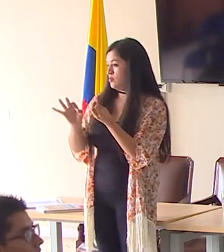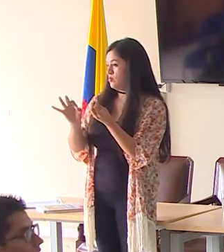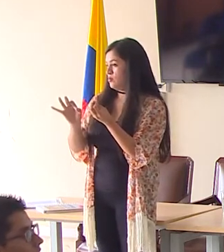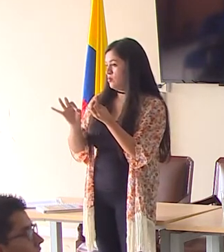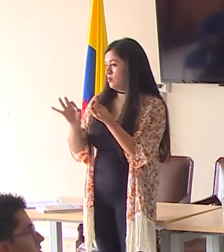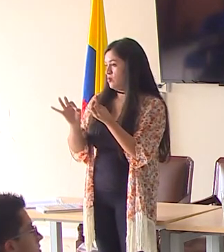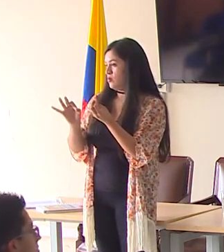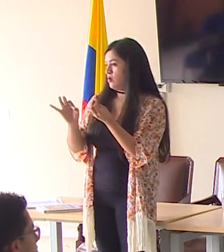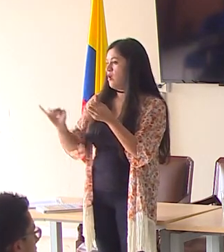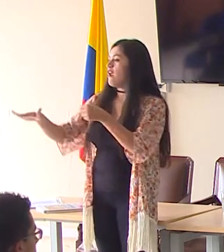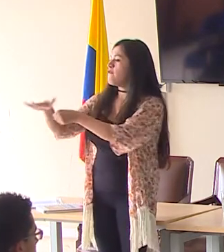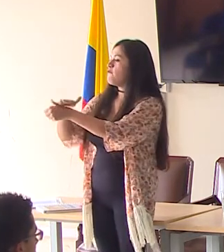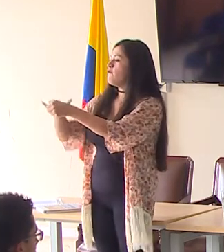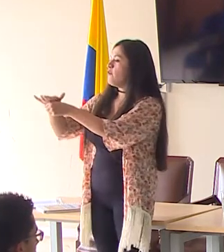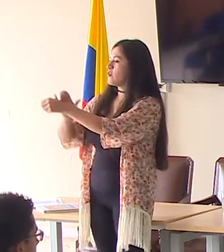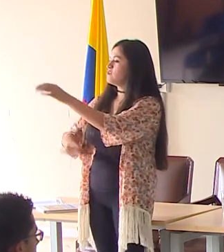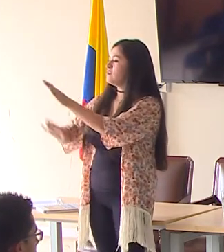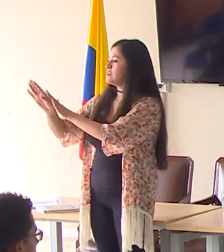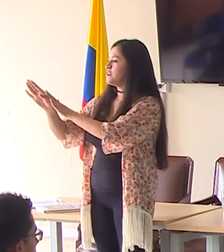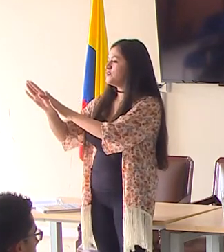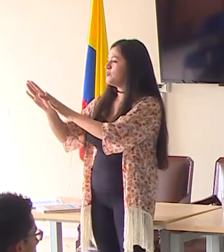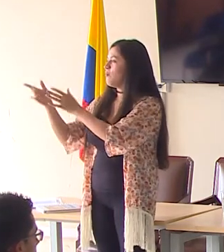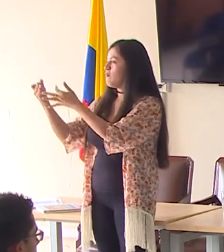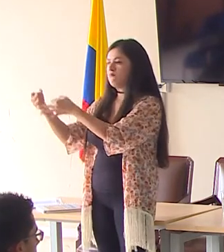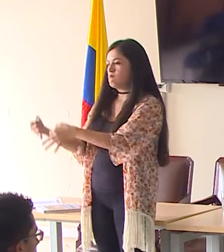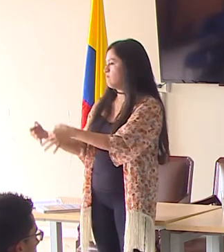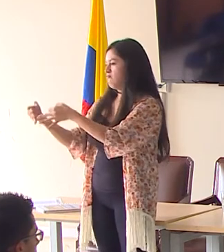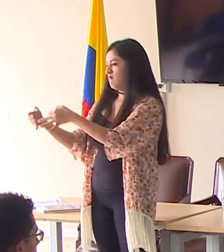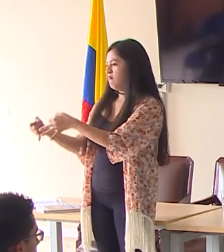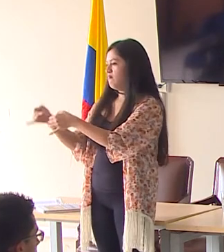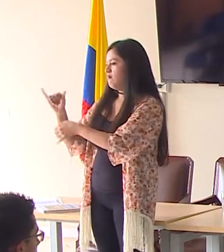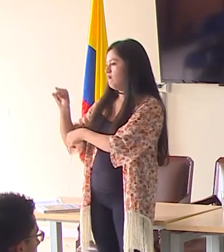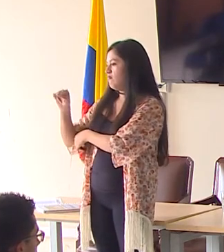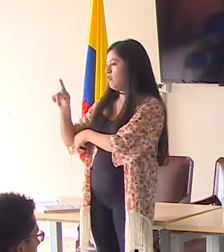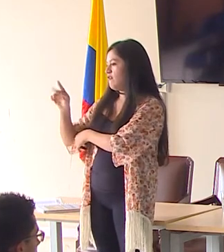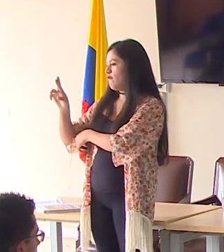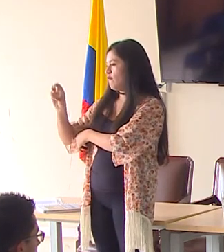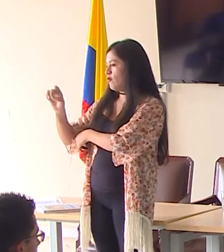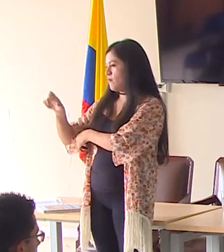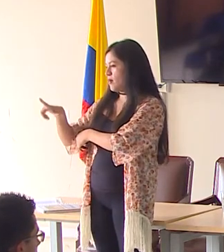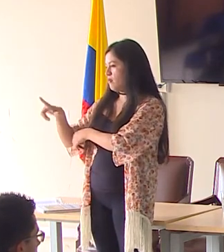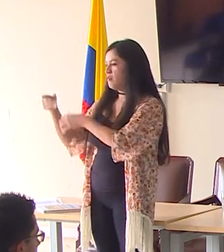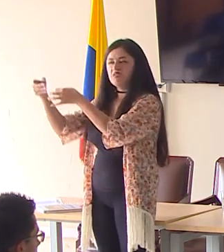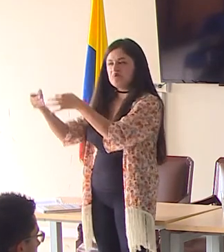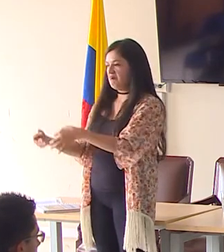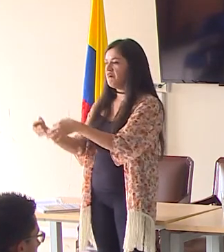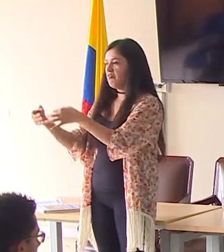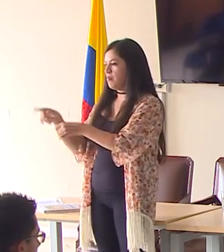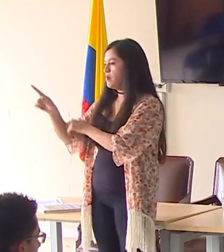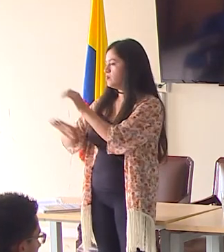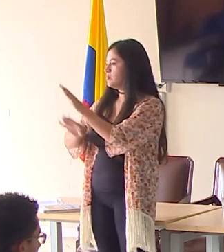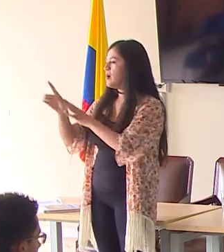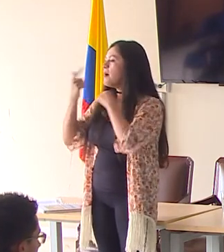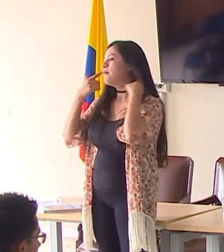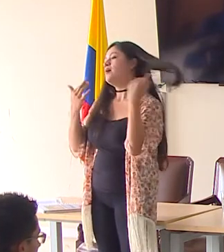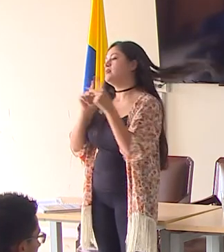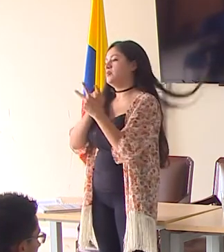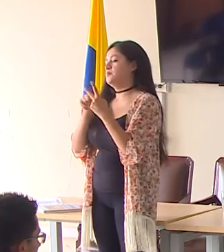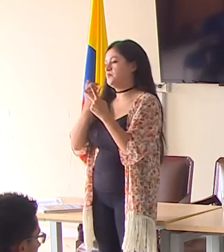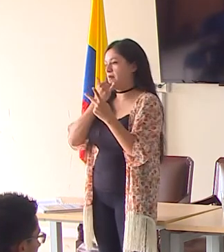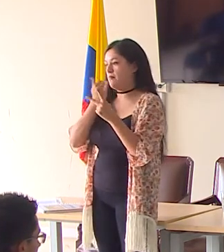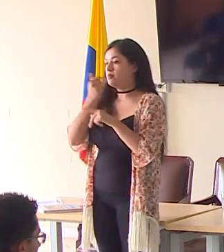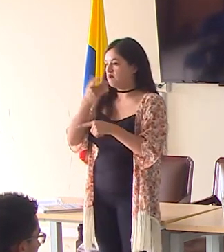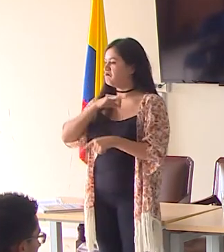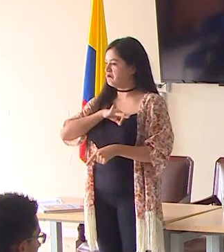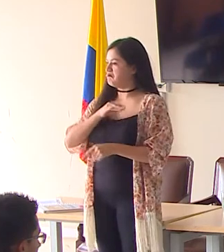localizada en barrios de desarrollo informal esto implica digamos no no lo puedes de dos formas tiene unas